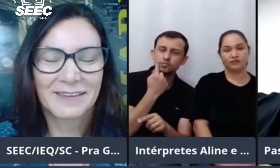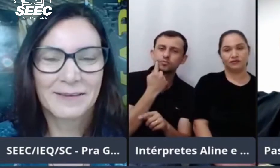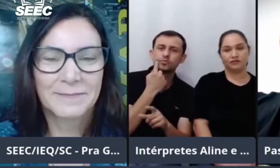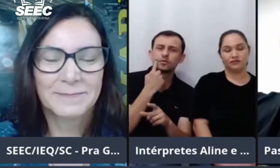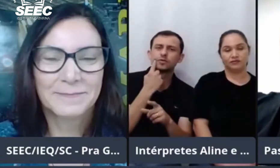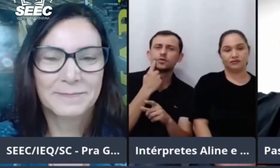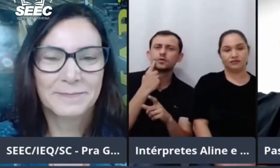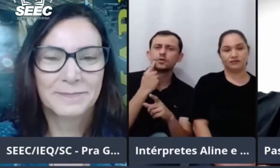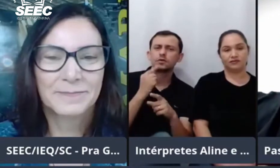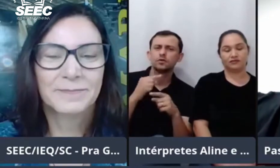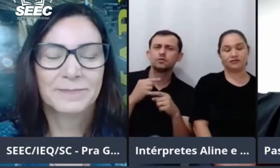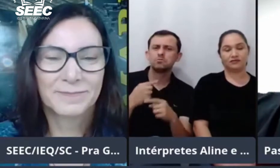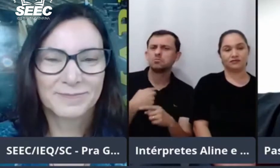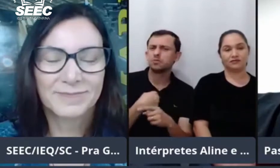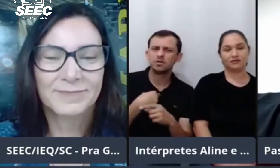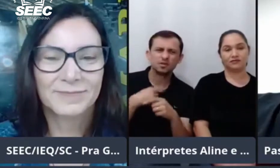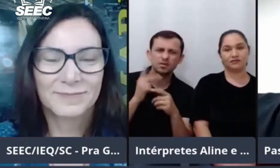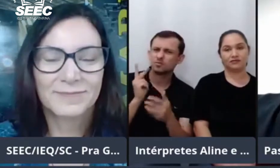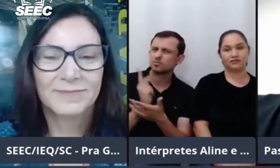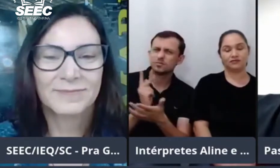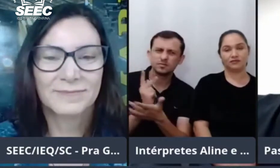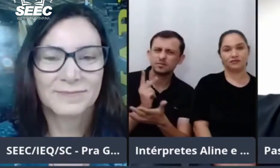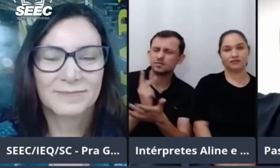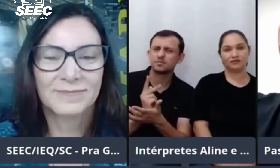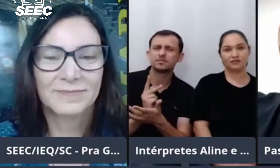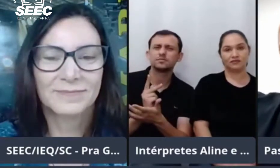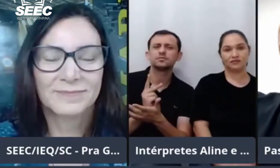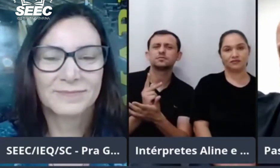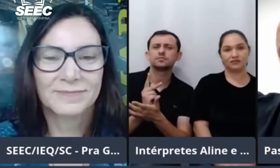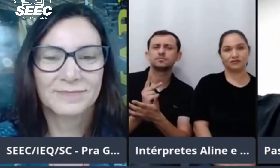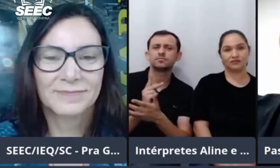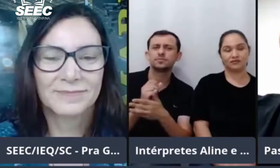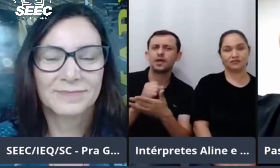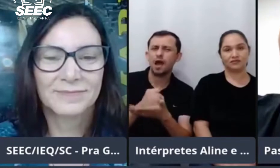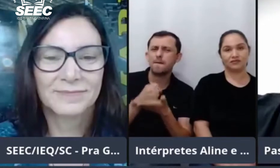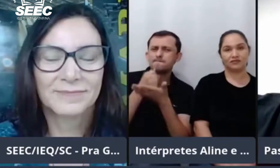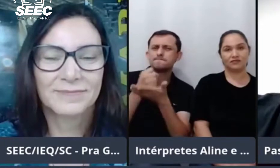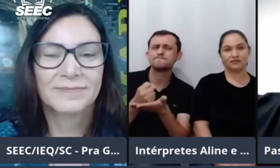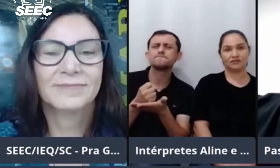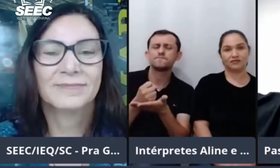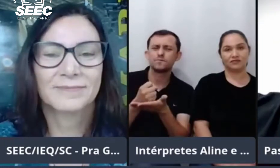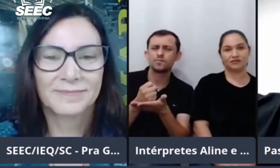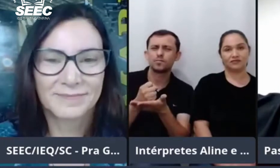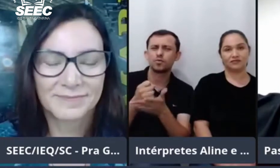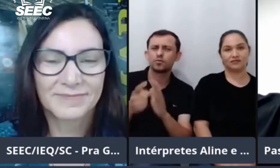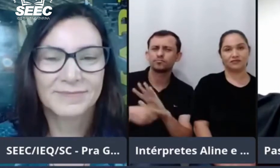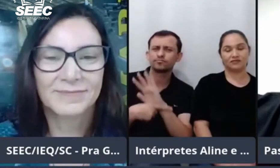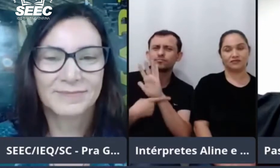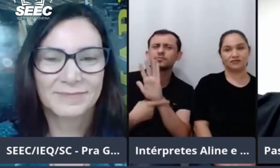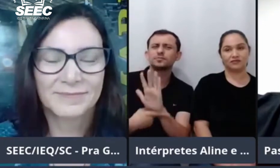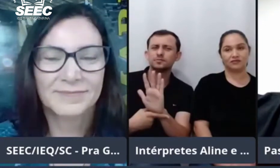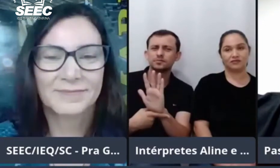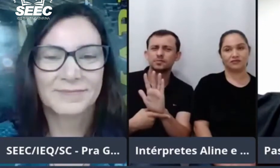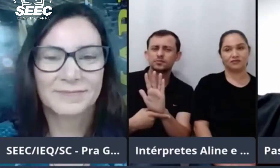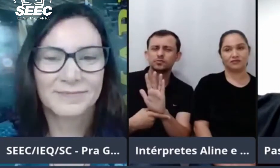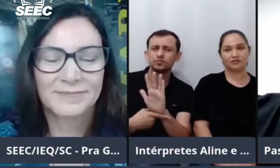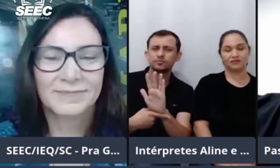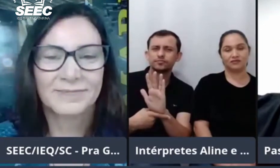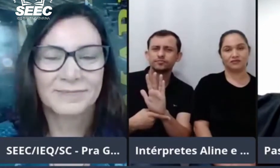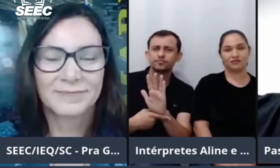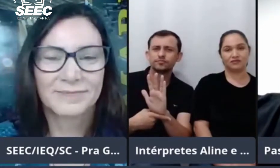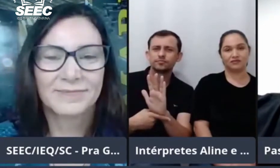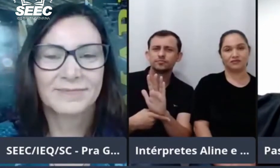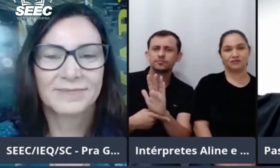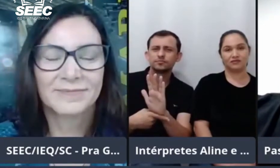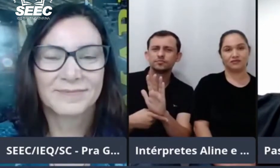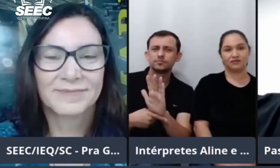nessa recepção, nessa acepção, né, das quais Deus proporciona para que eles possam vir, né, e encontrar